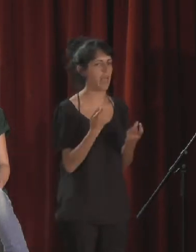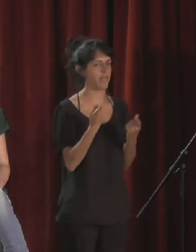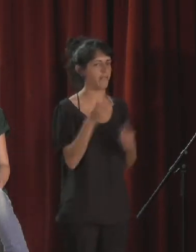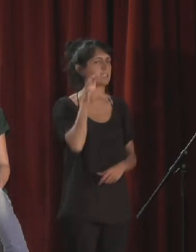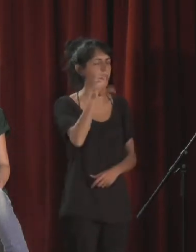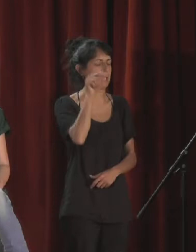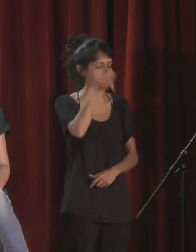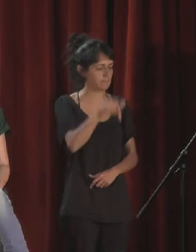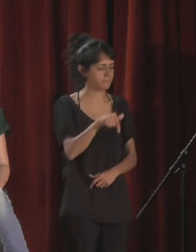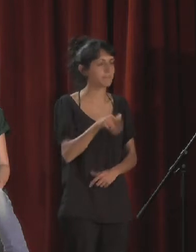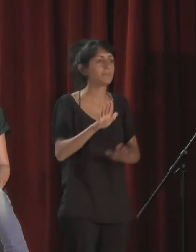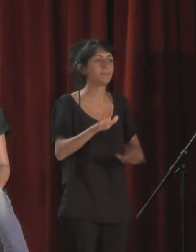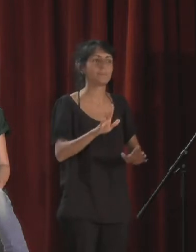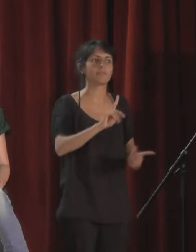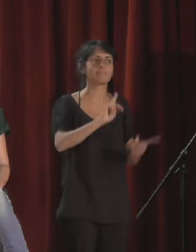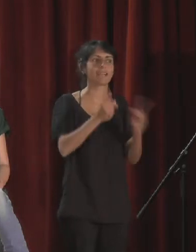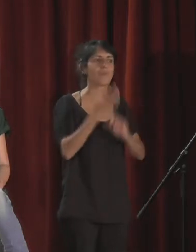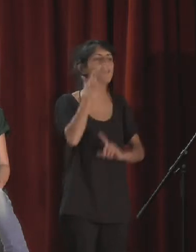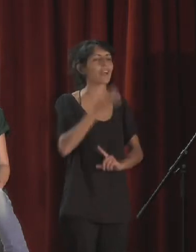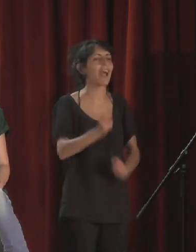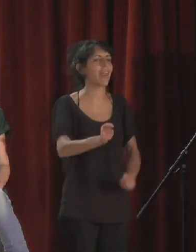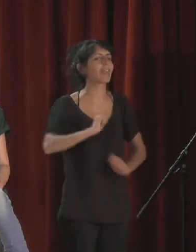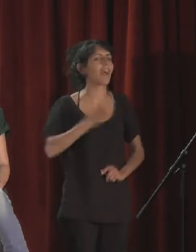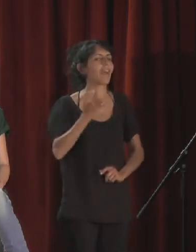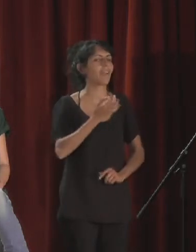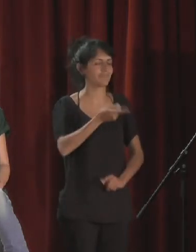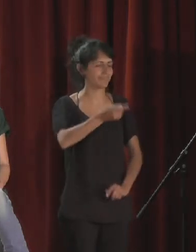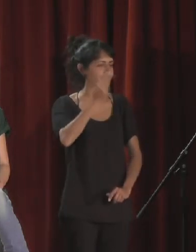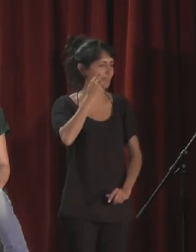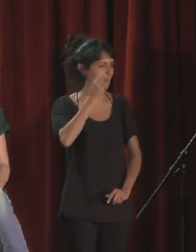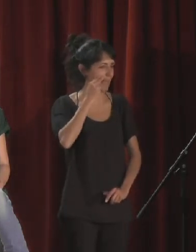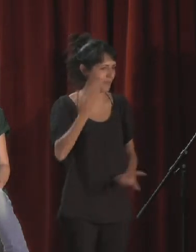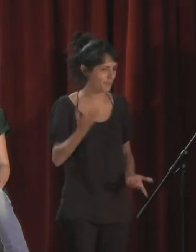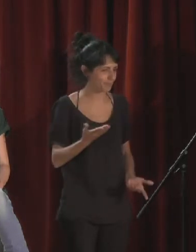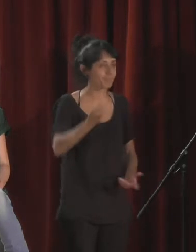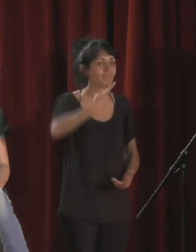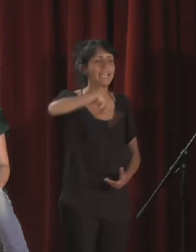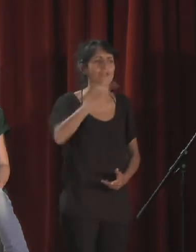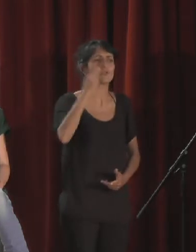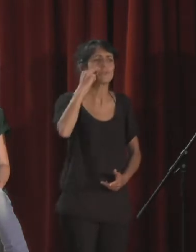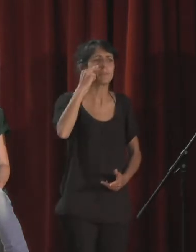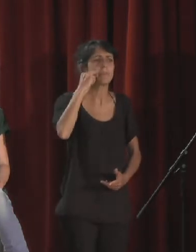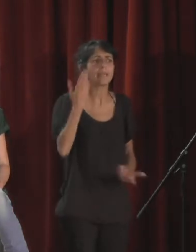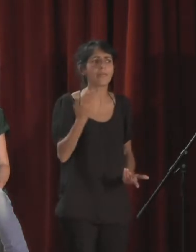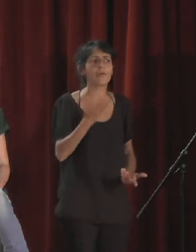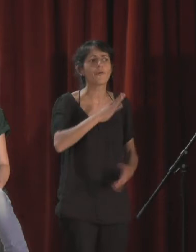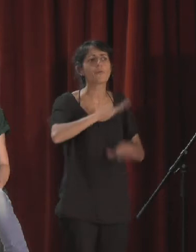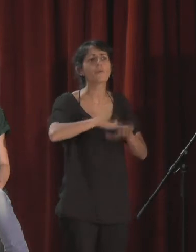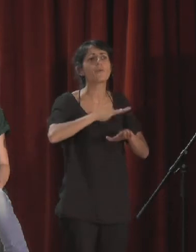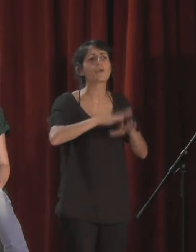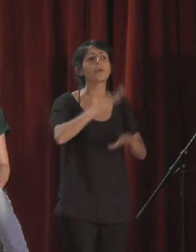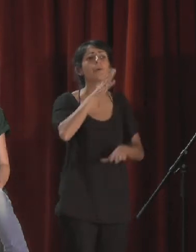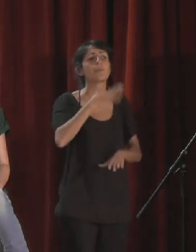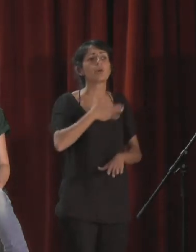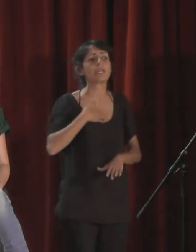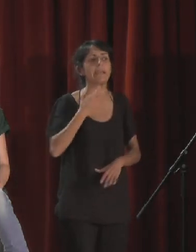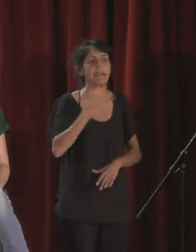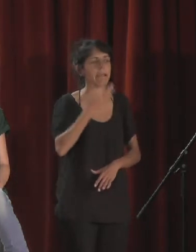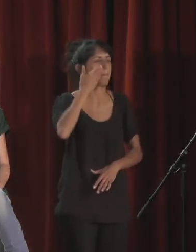dá medo, eles teñen un profundo medo ao cambio. Se resisten a que haxa un cambio porque queren manter os seus